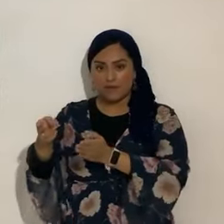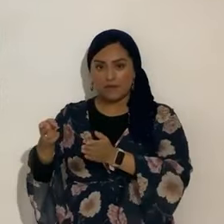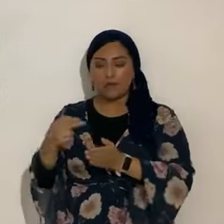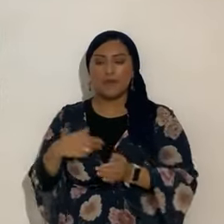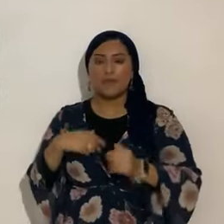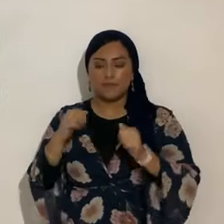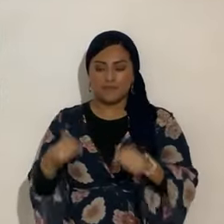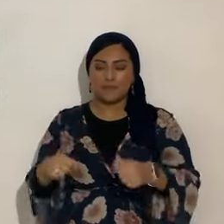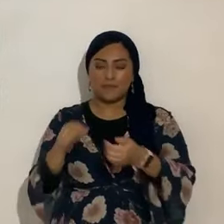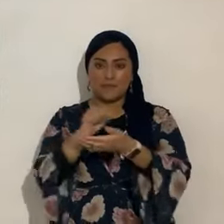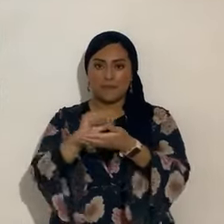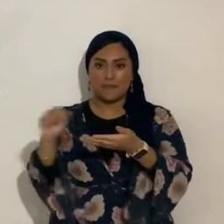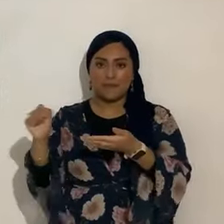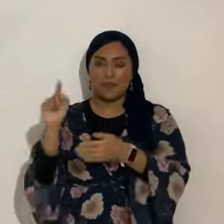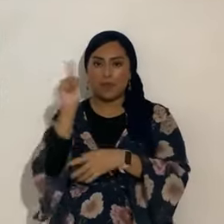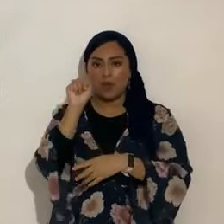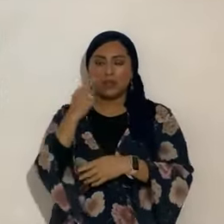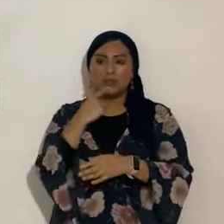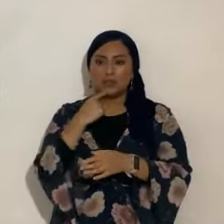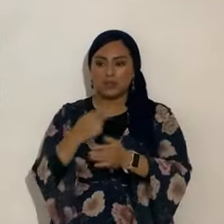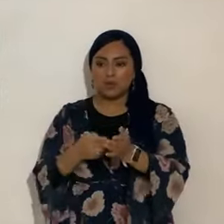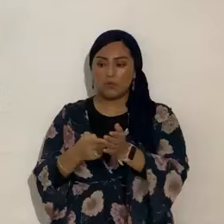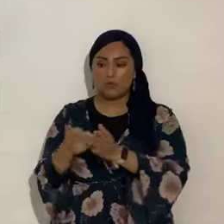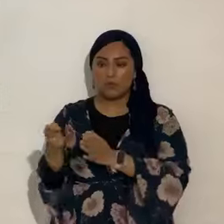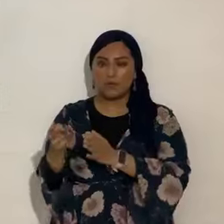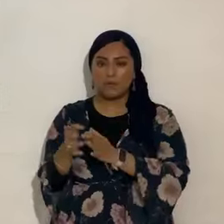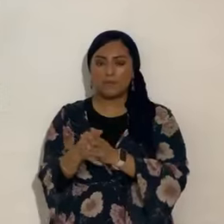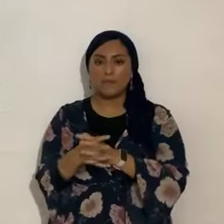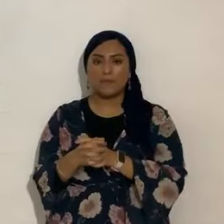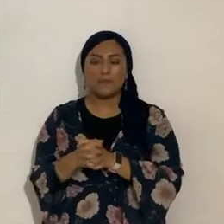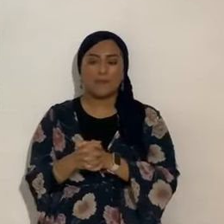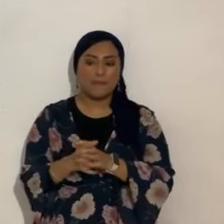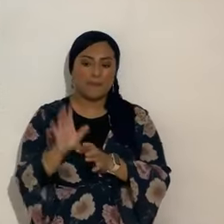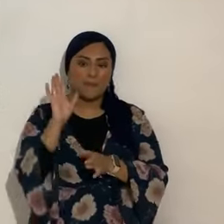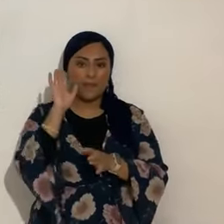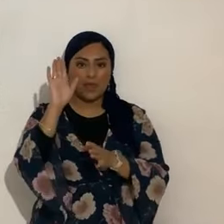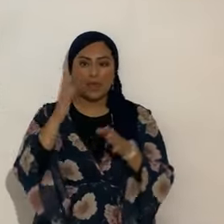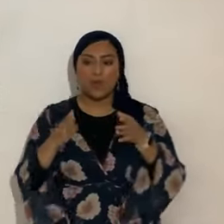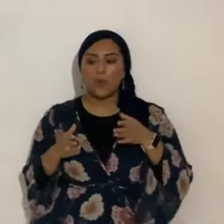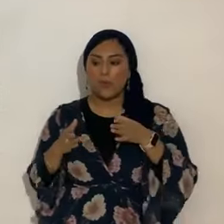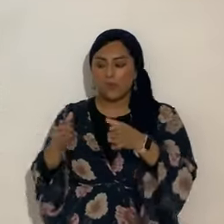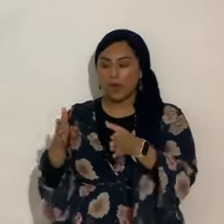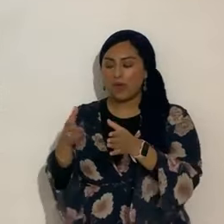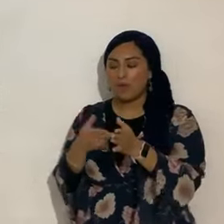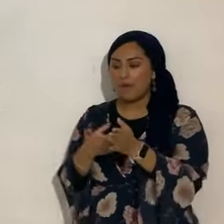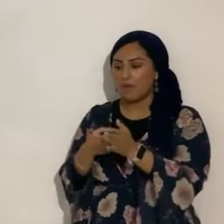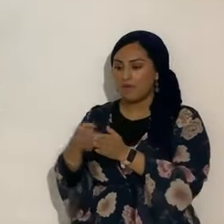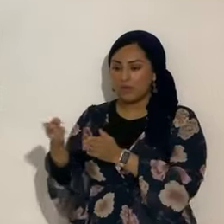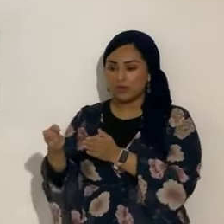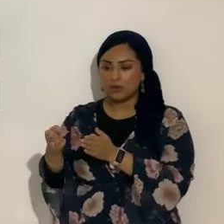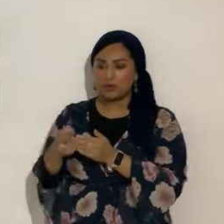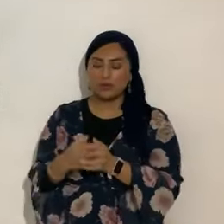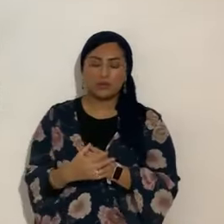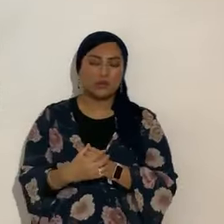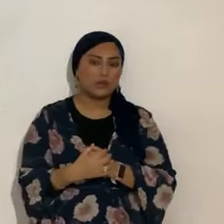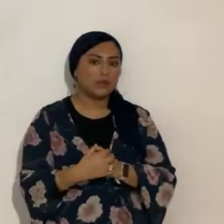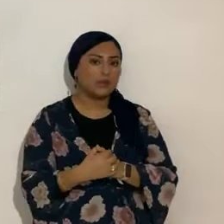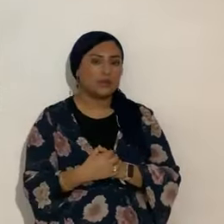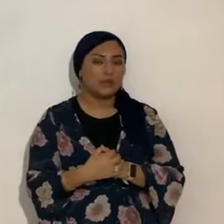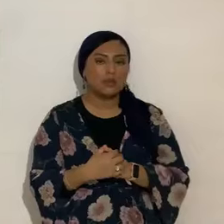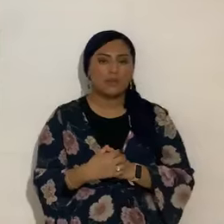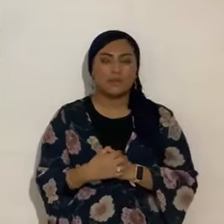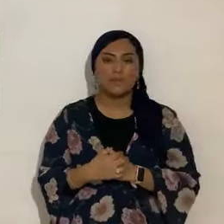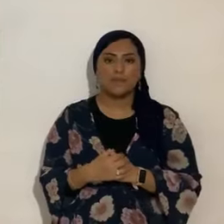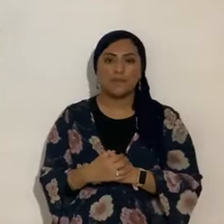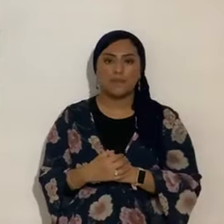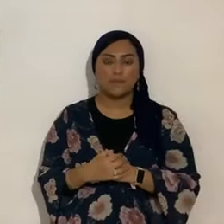podemos subrayar todo donde diga recto, ¿sí? Porque sus caminos son rectitud, ¿sí? Y luego él es justo